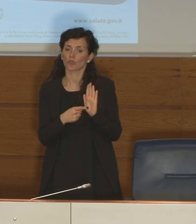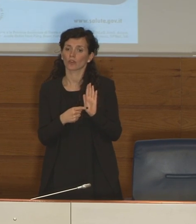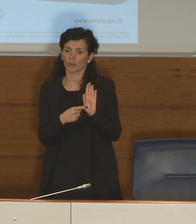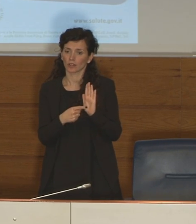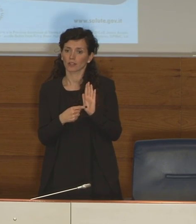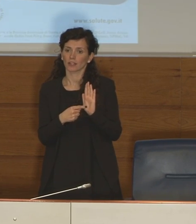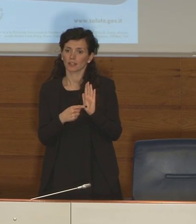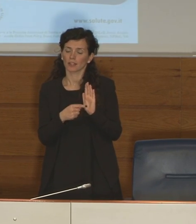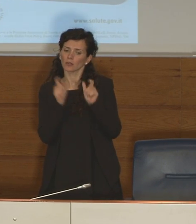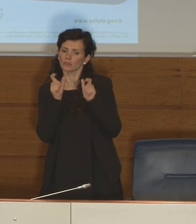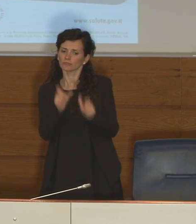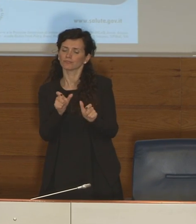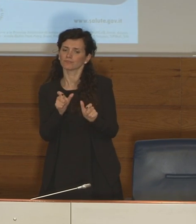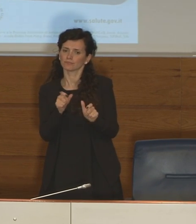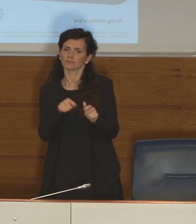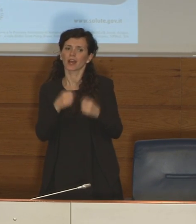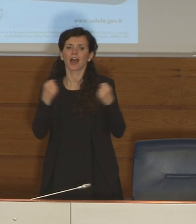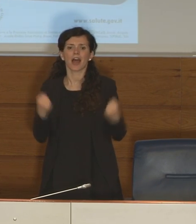attività